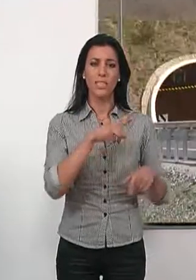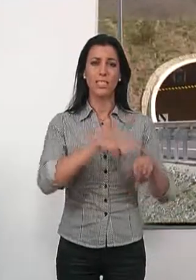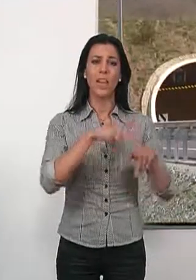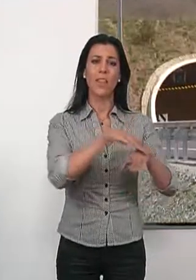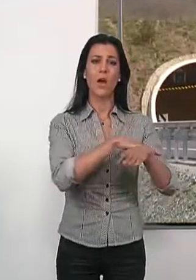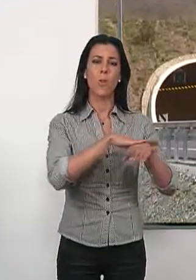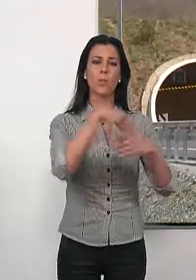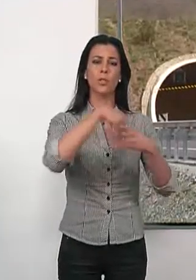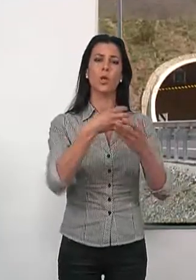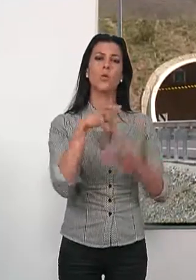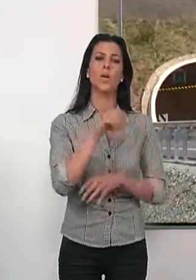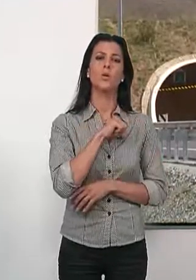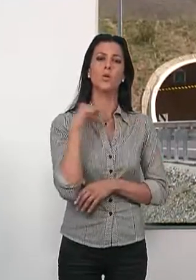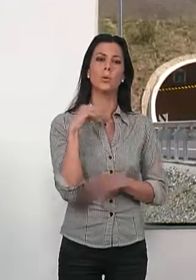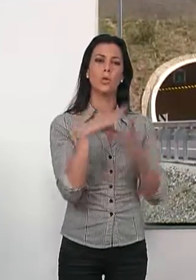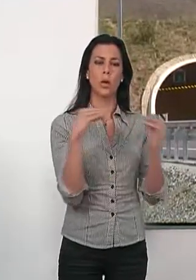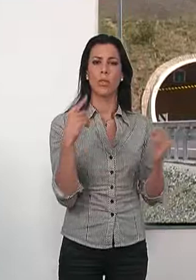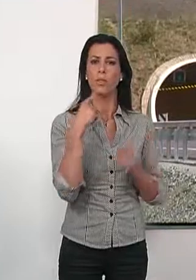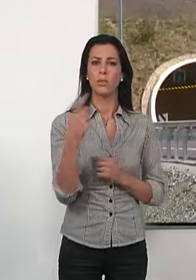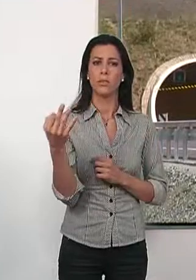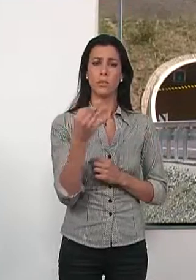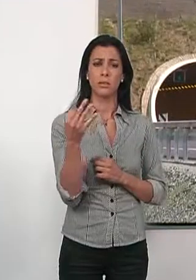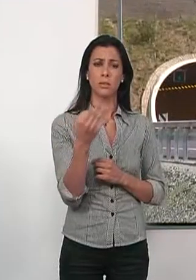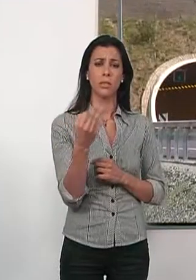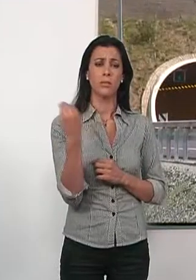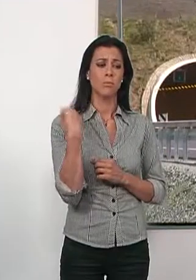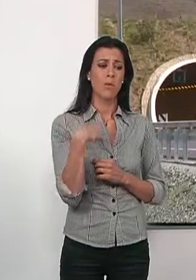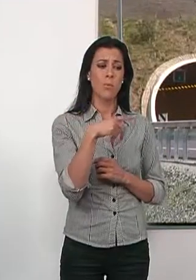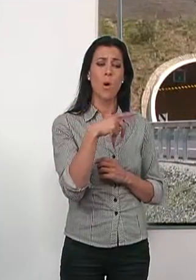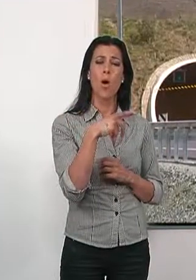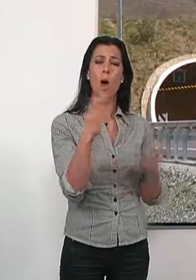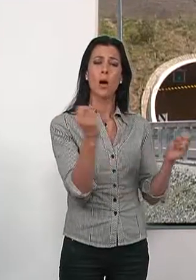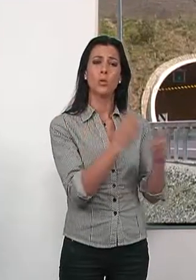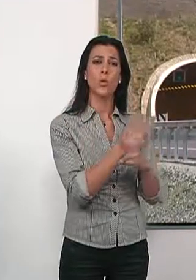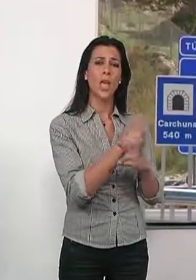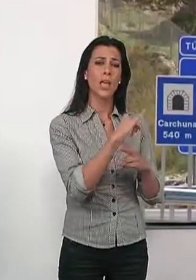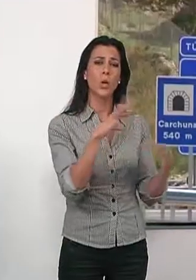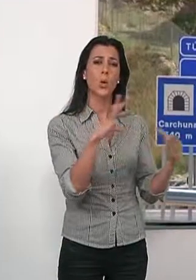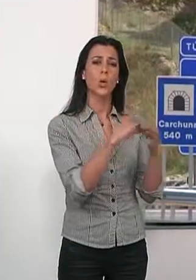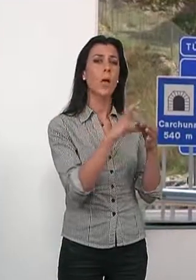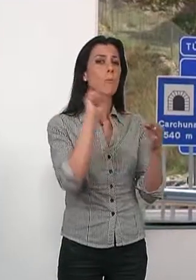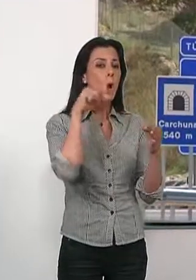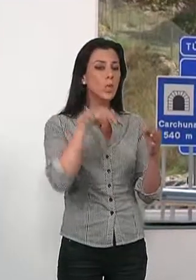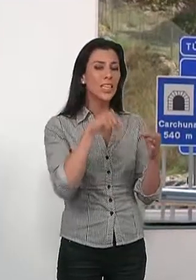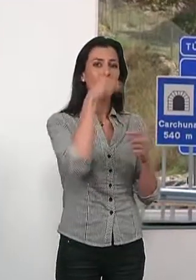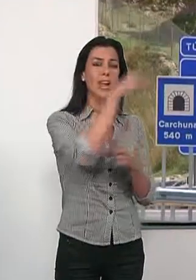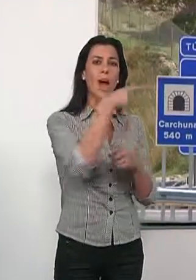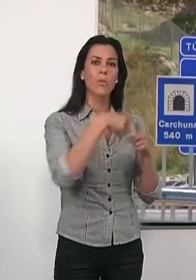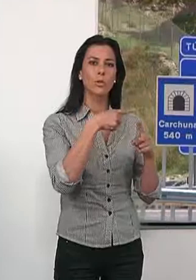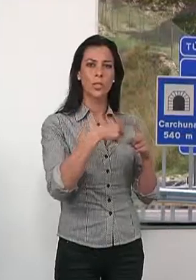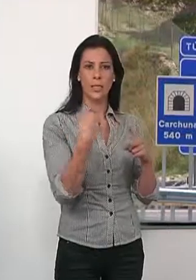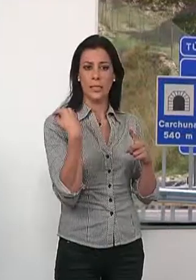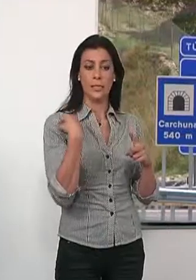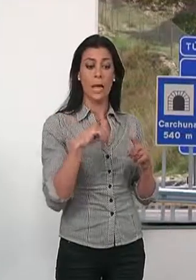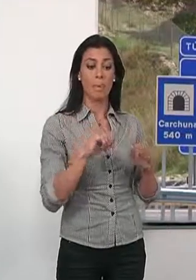en la delegada del gobierno en la comunidad autónoma andaluza de subraya que el ramal de la autovía que une motril con almuñécar estará